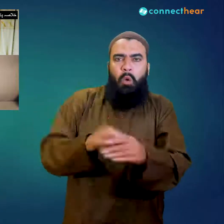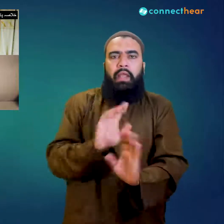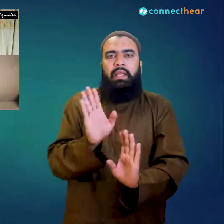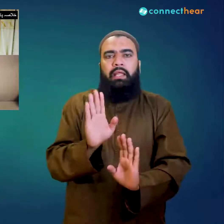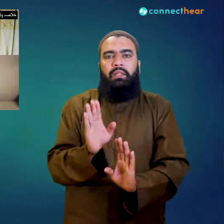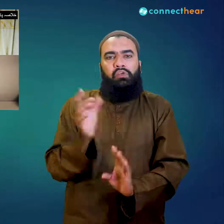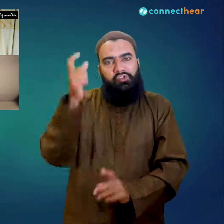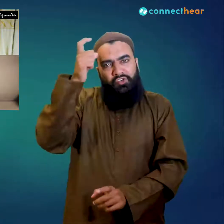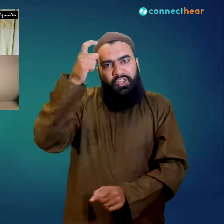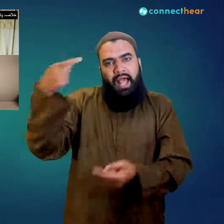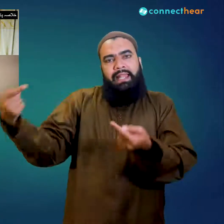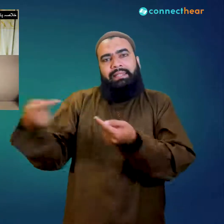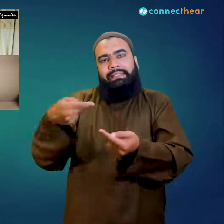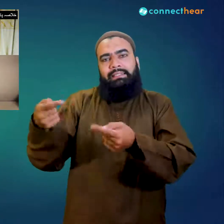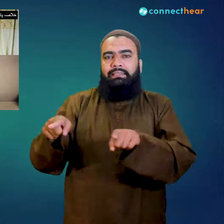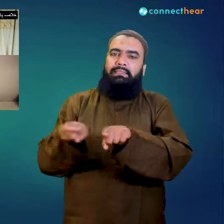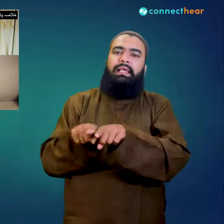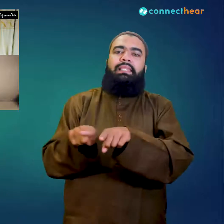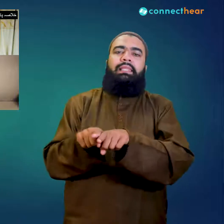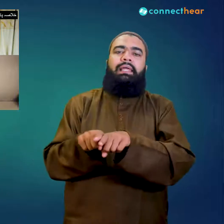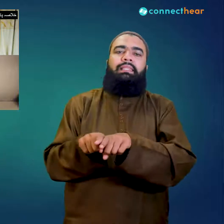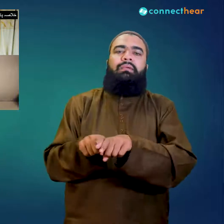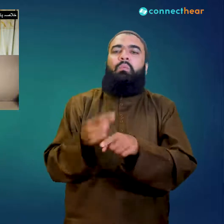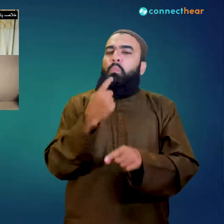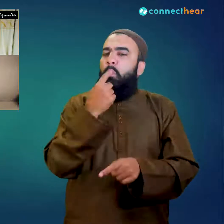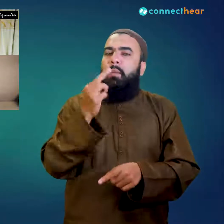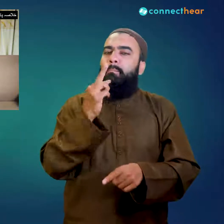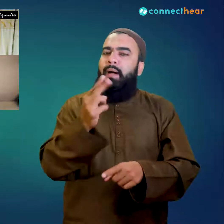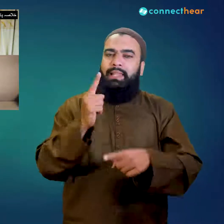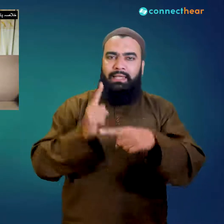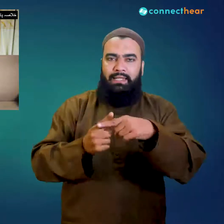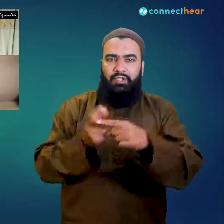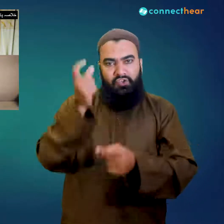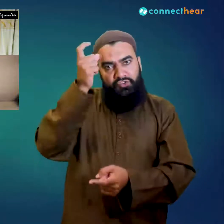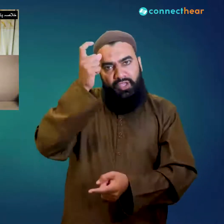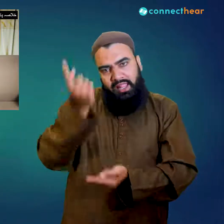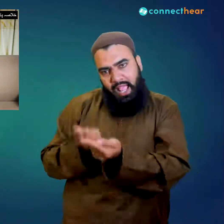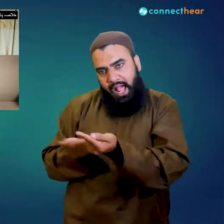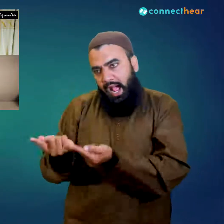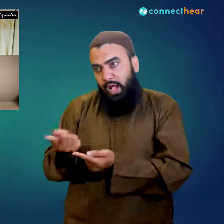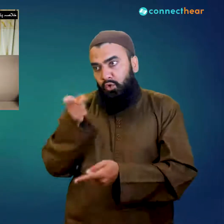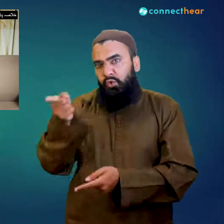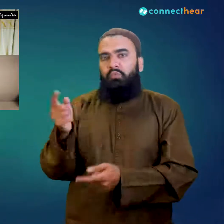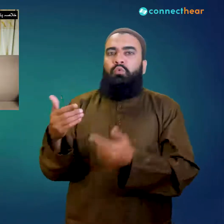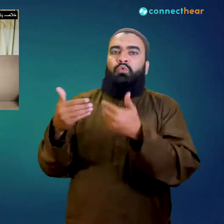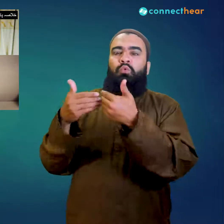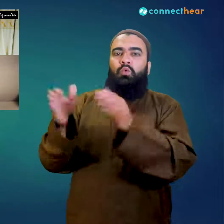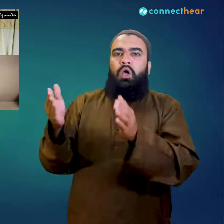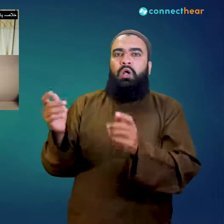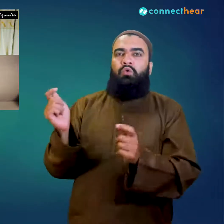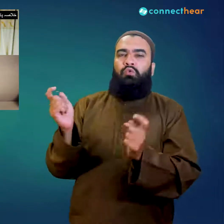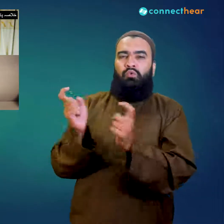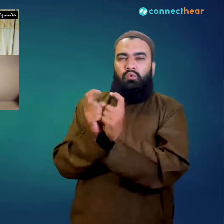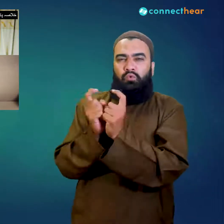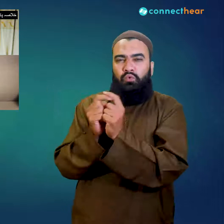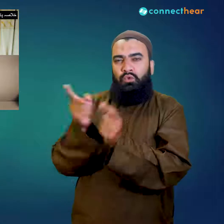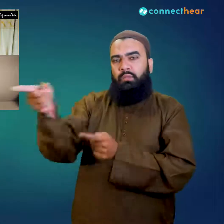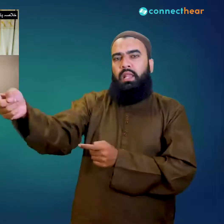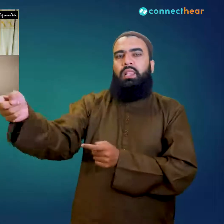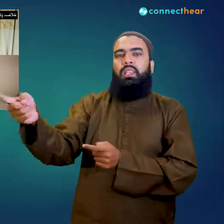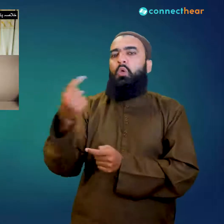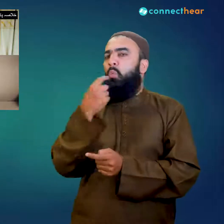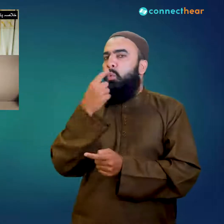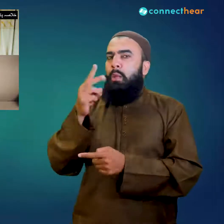ہے۔ اپنے دشمن کو پہچانو اور اپنے دشمن کے وار کو، اس کے وساوس کو سمجھو، تو دین پر، شریعت پر جب پورے آ جاؤ